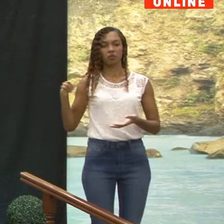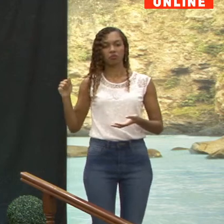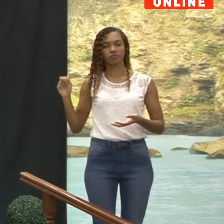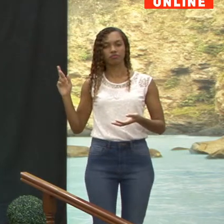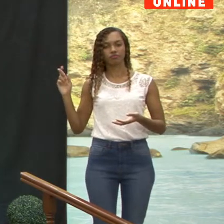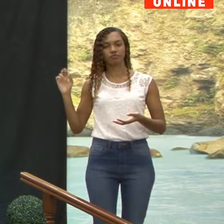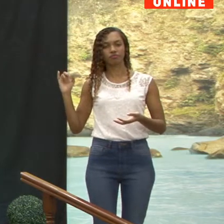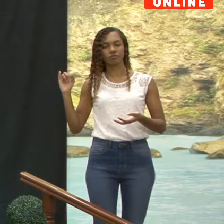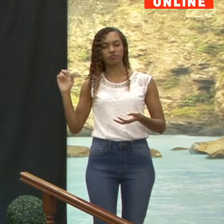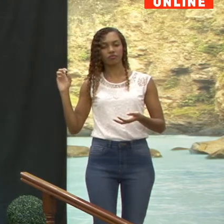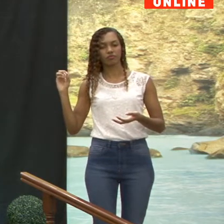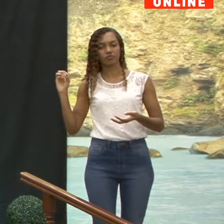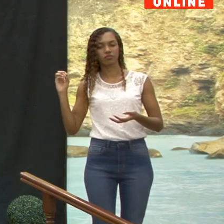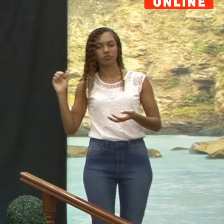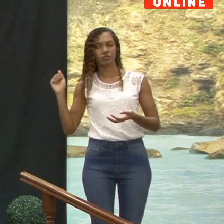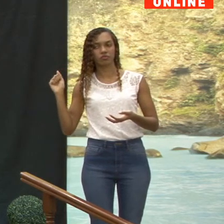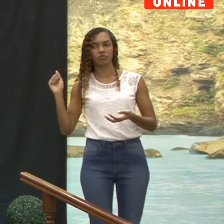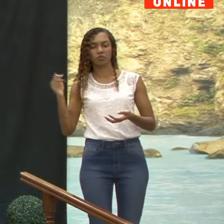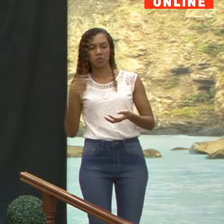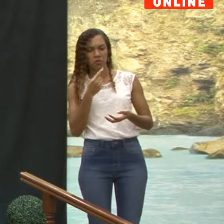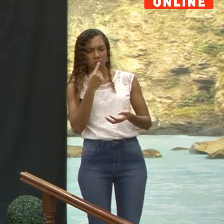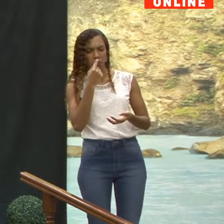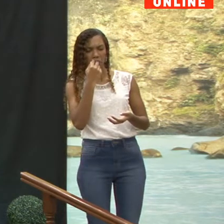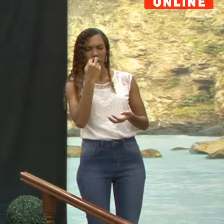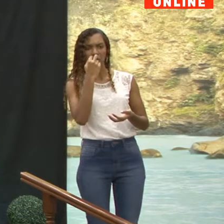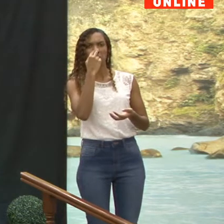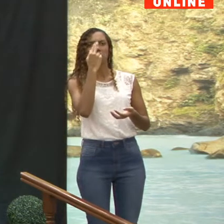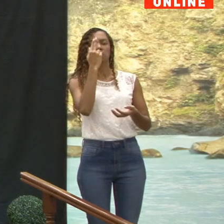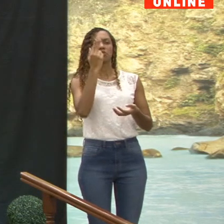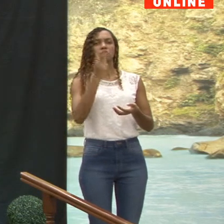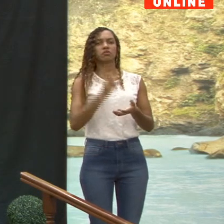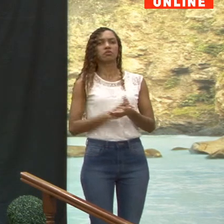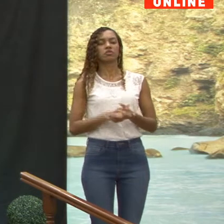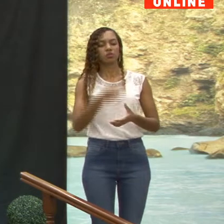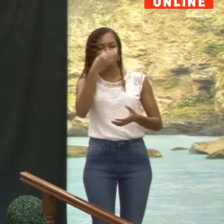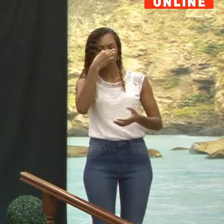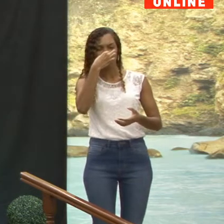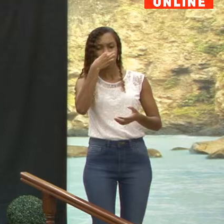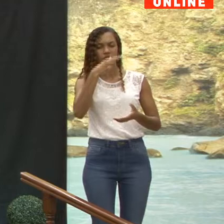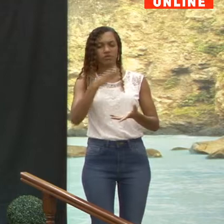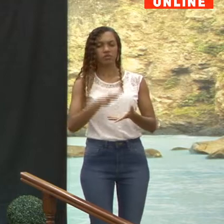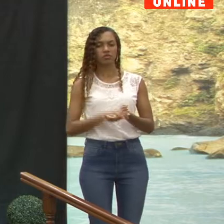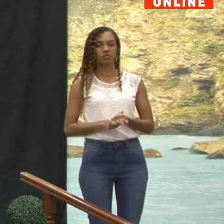fumaça vinha e pegava no nariz, assim, pretecia tudo.